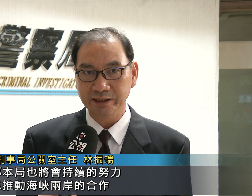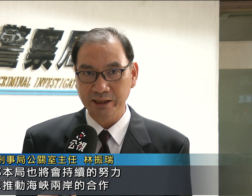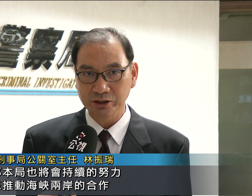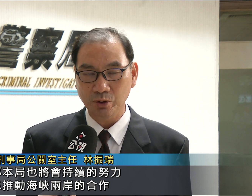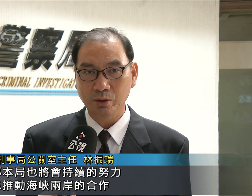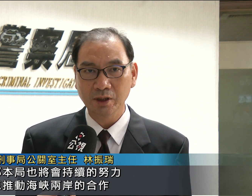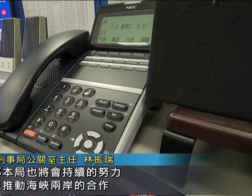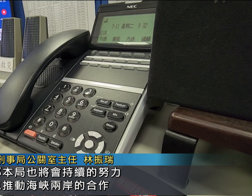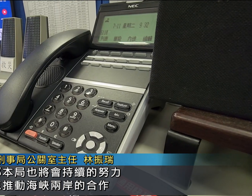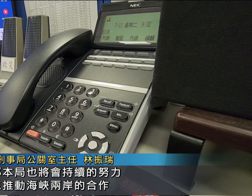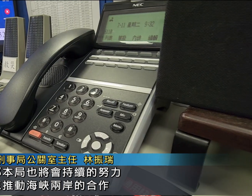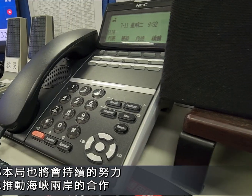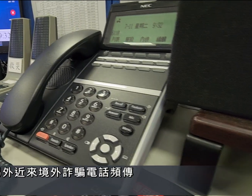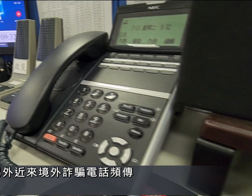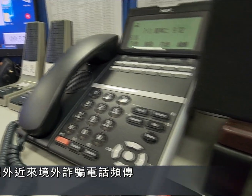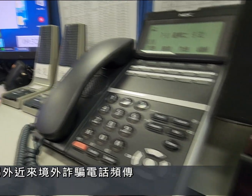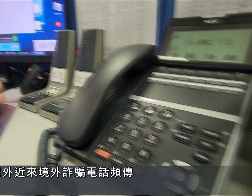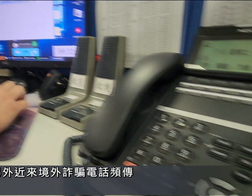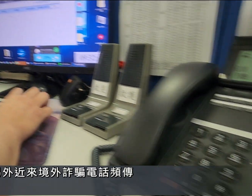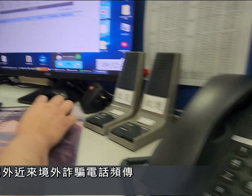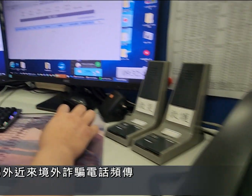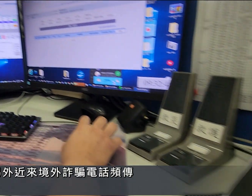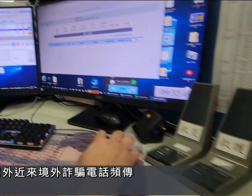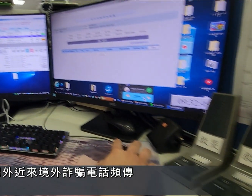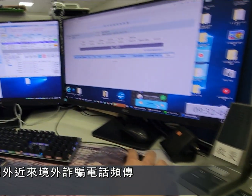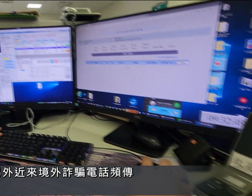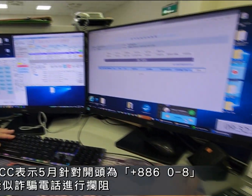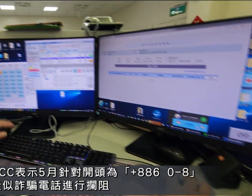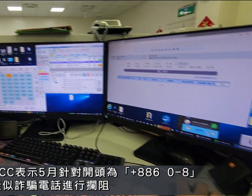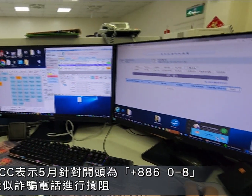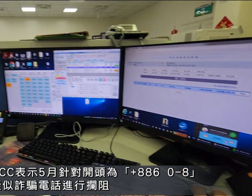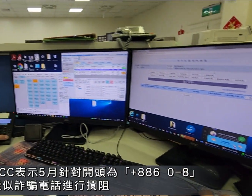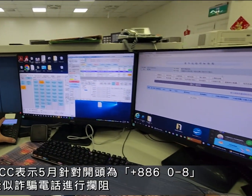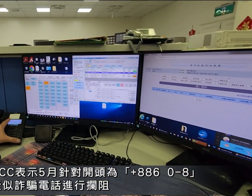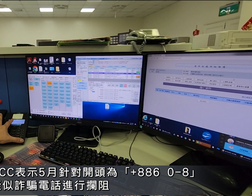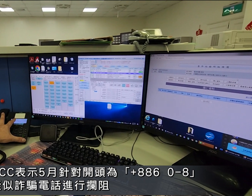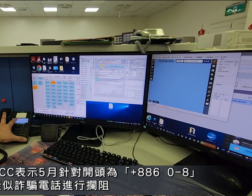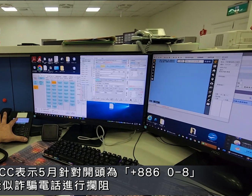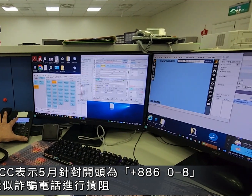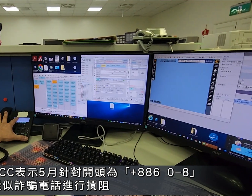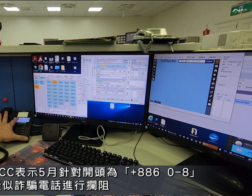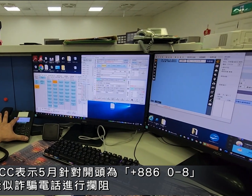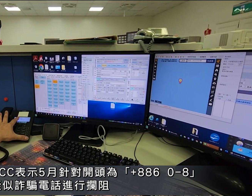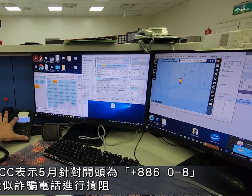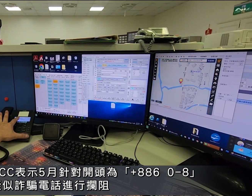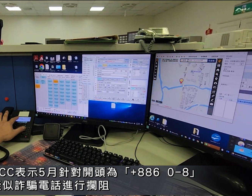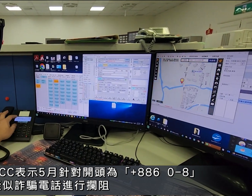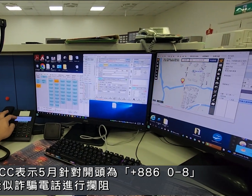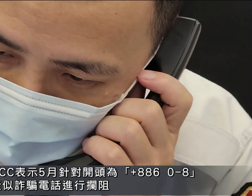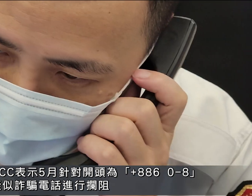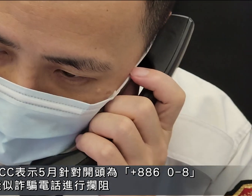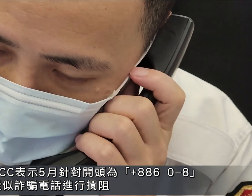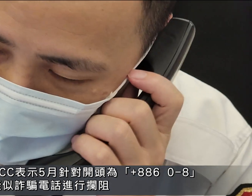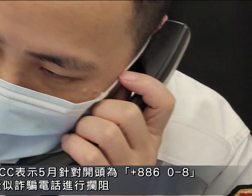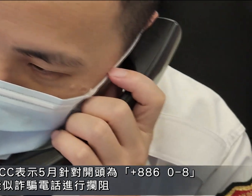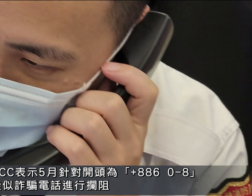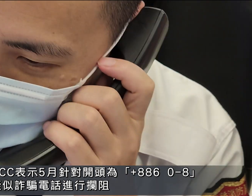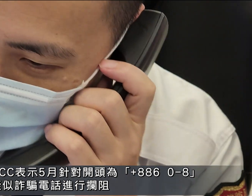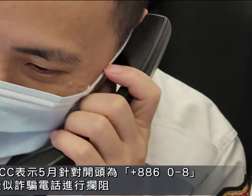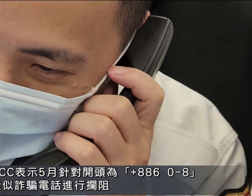合作。 另外，近来境外的诈骗电话频传 ，NCC 表示，5月针对开头为+88608疑似诈骗电话